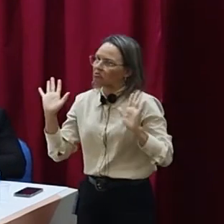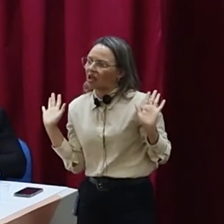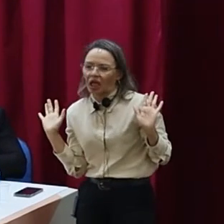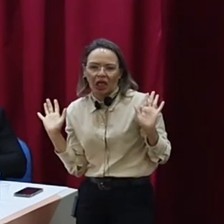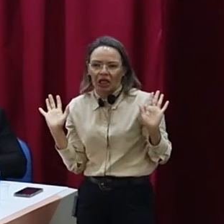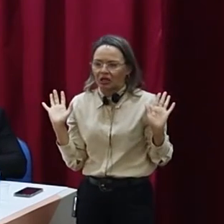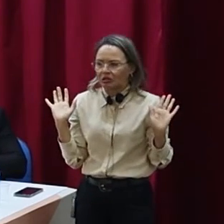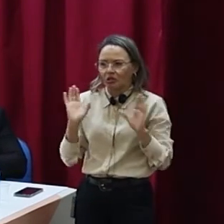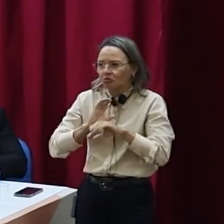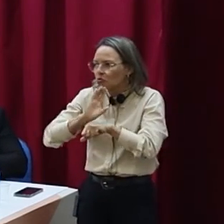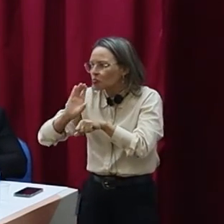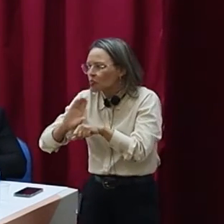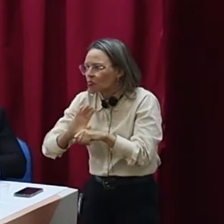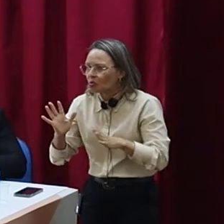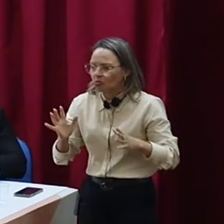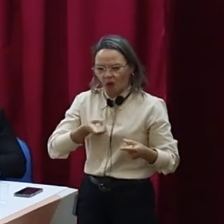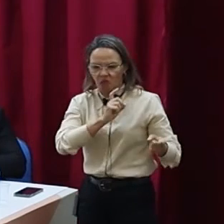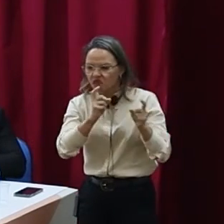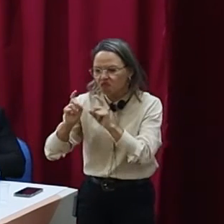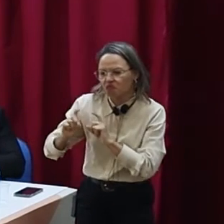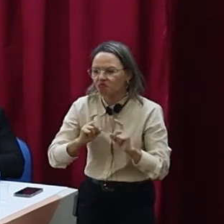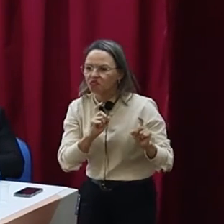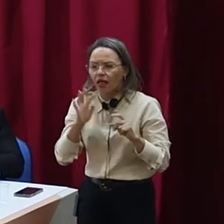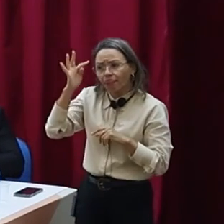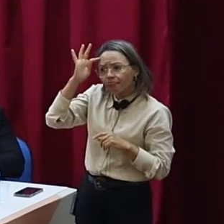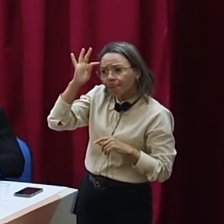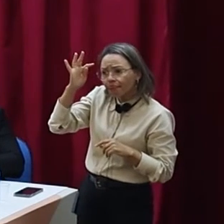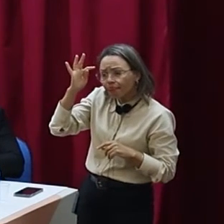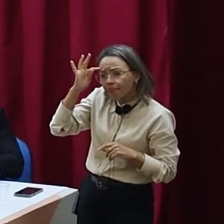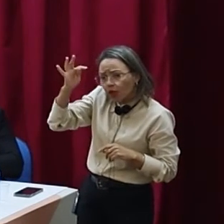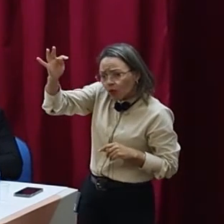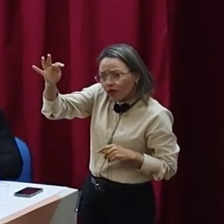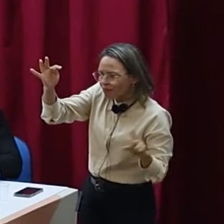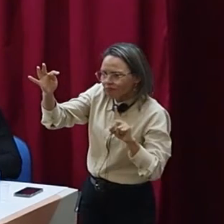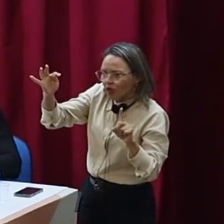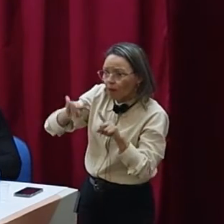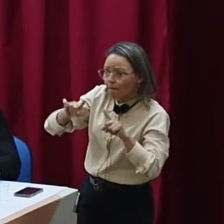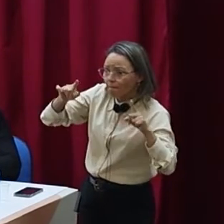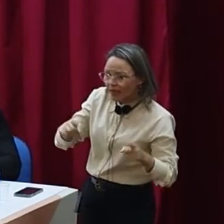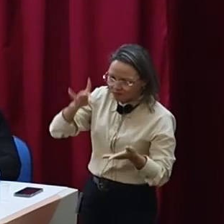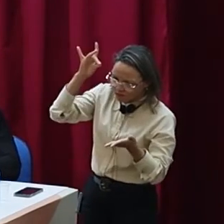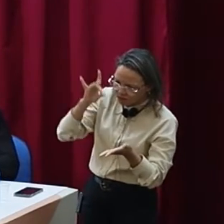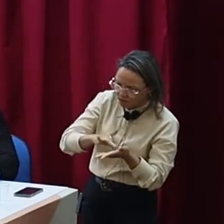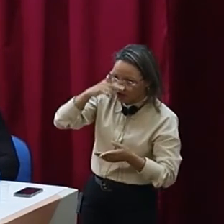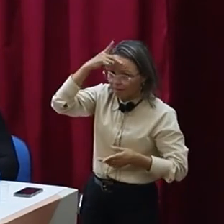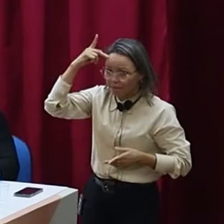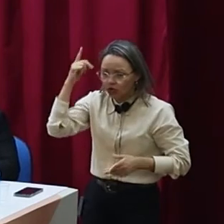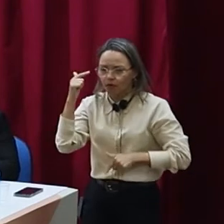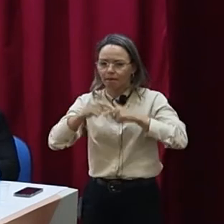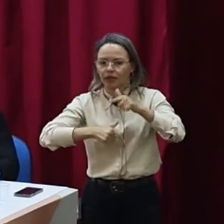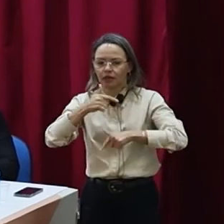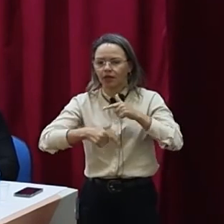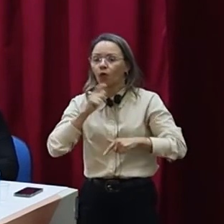MBA, não para discutir questões de natureza teórica, mas para instrumentalizar pessoas a fazer esse tipo